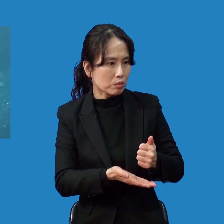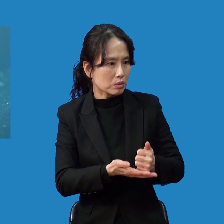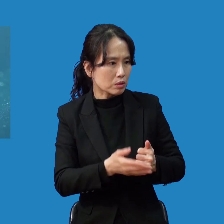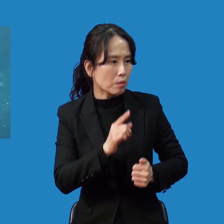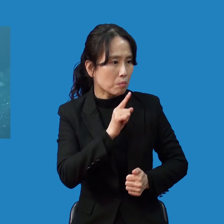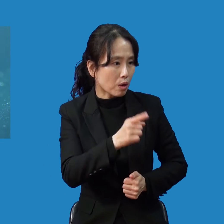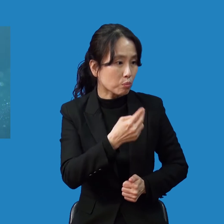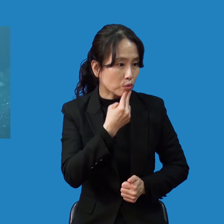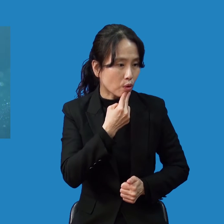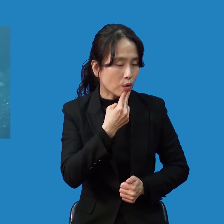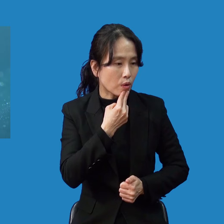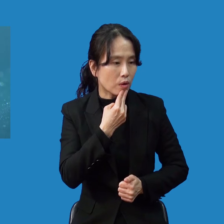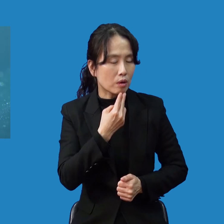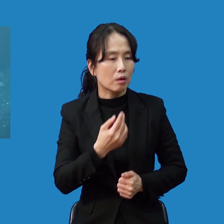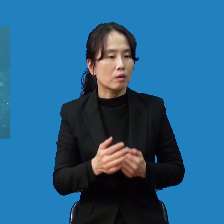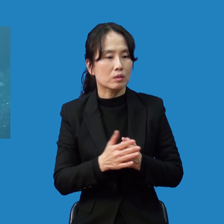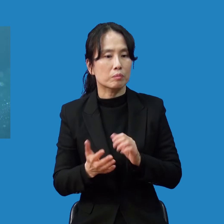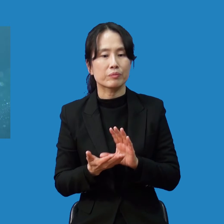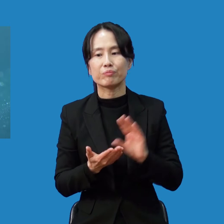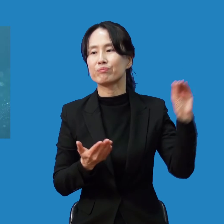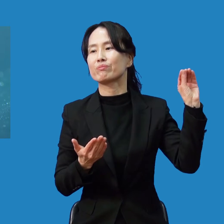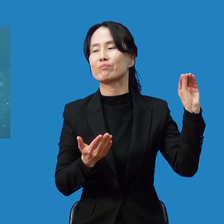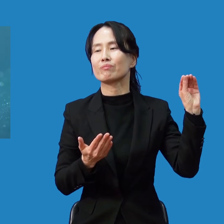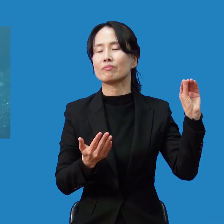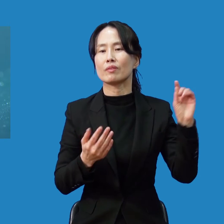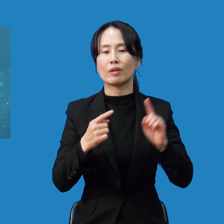했더니 다른 교로 가버렸습니다. 그냥